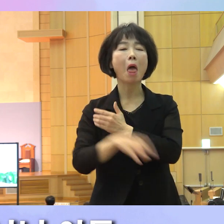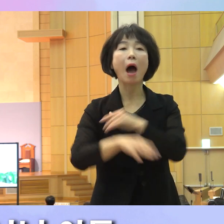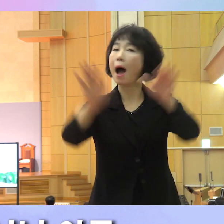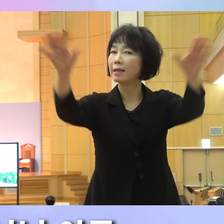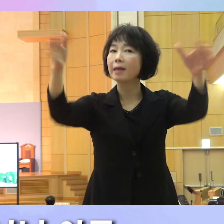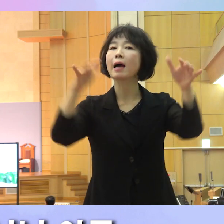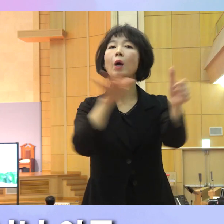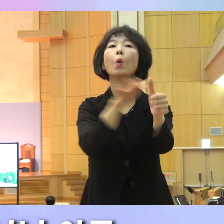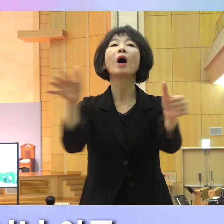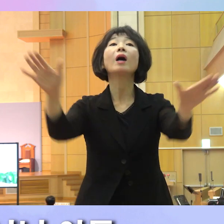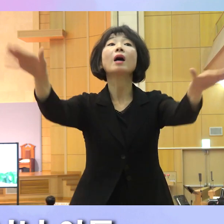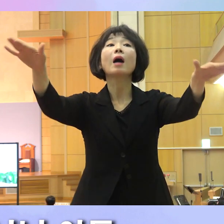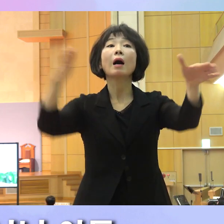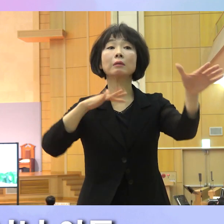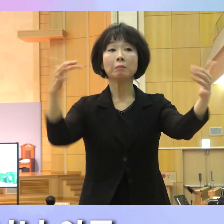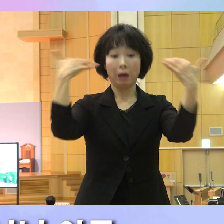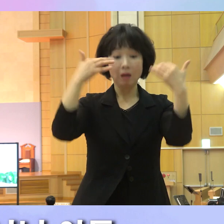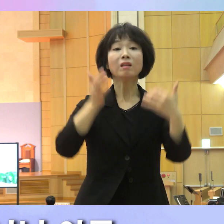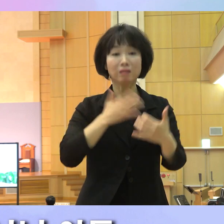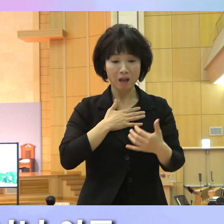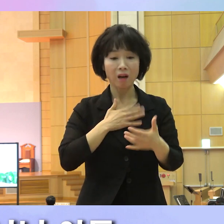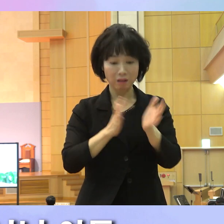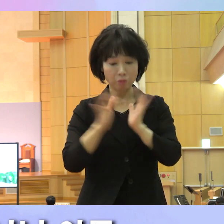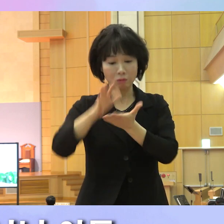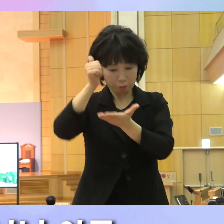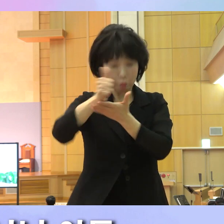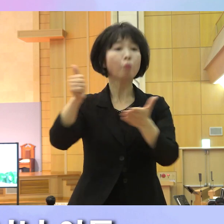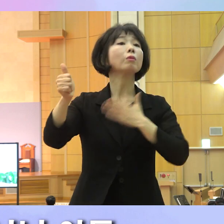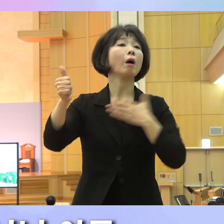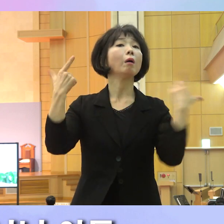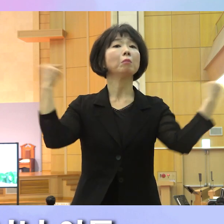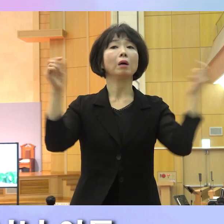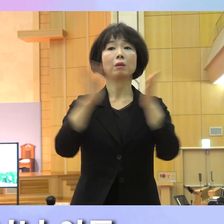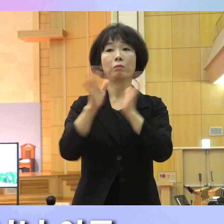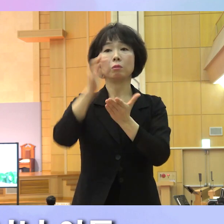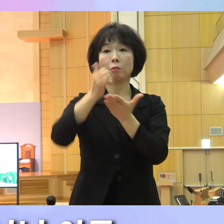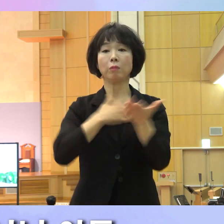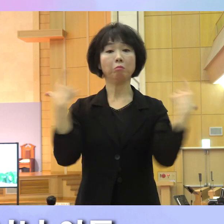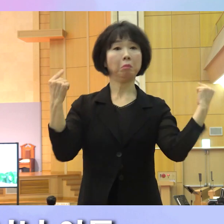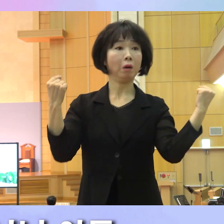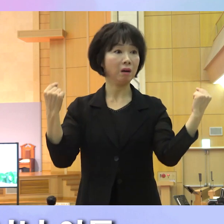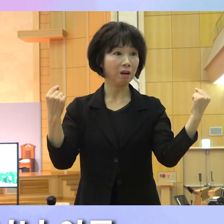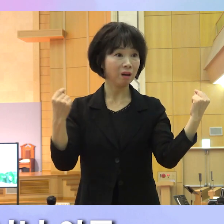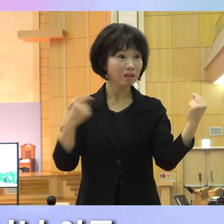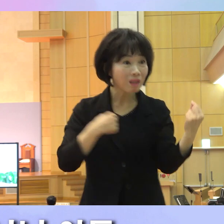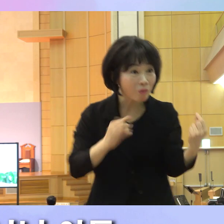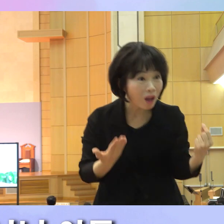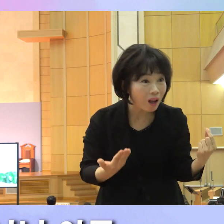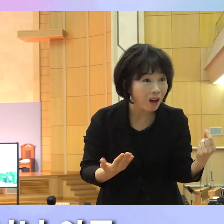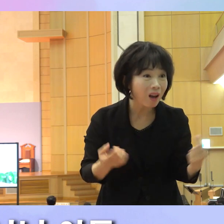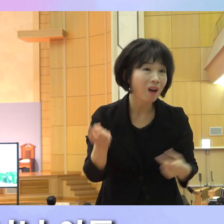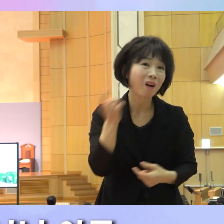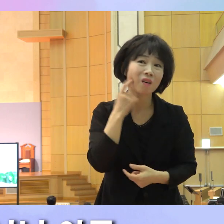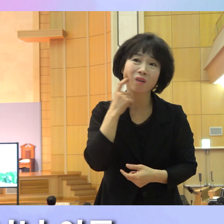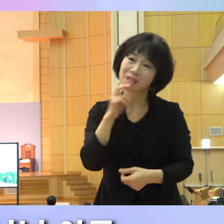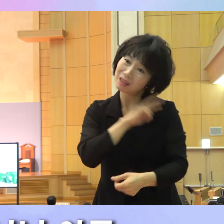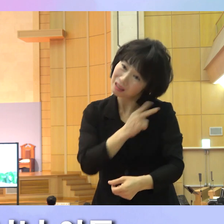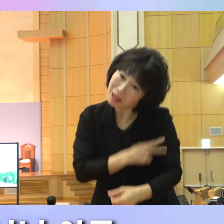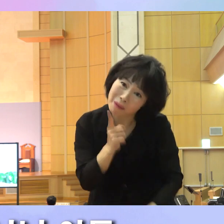이단입니다. 그러니까 사람들이 이단이 뭔지도 모르고 이단이라고 막 하면 안 돼요. 하나만 쳐고